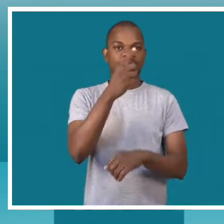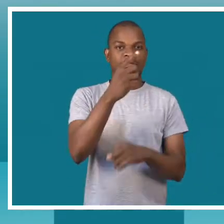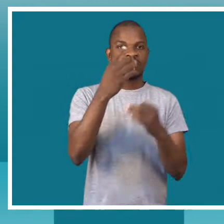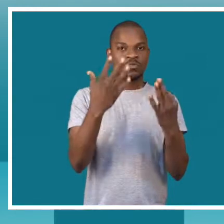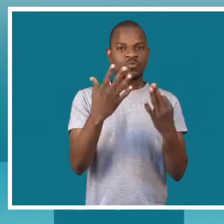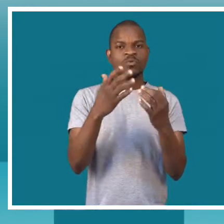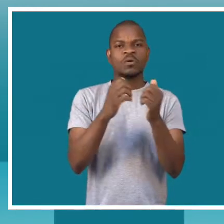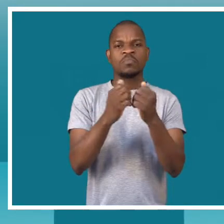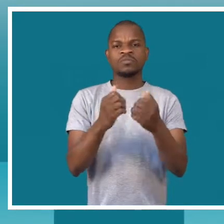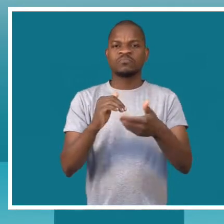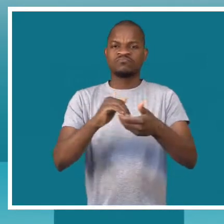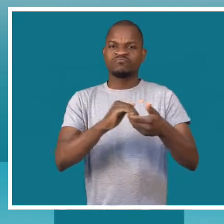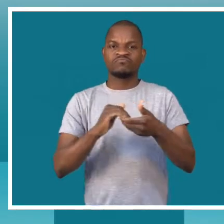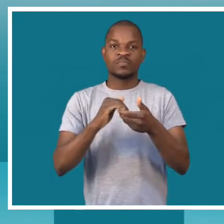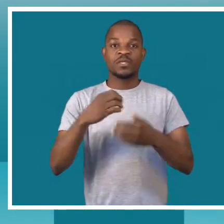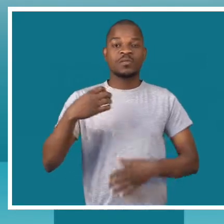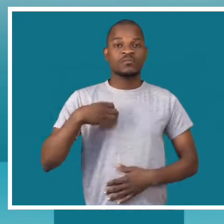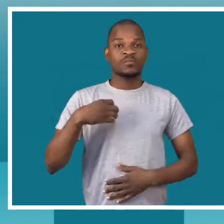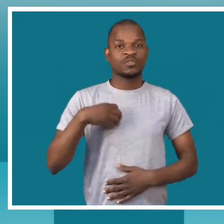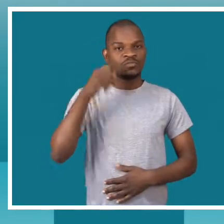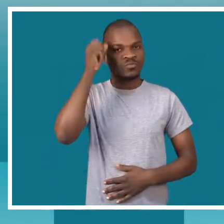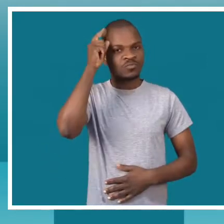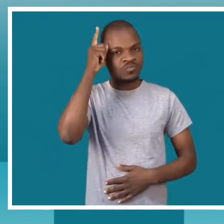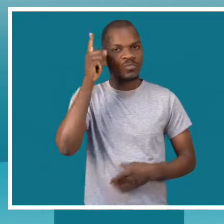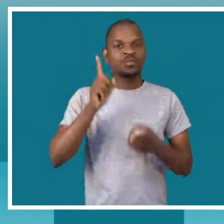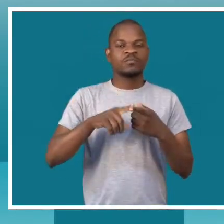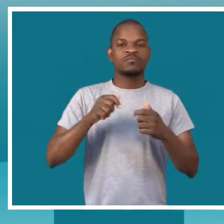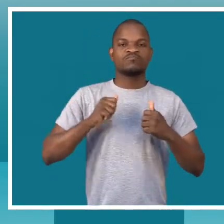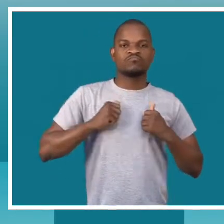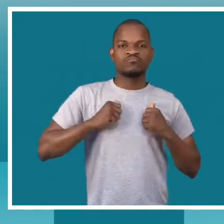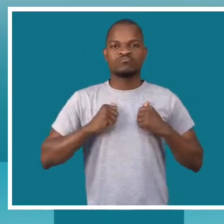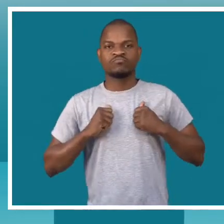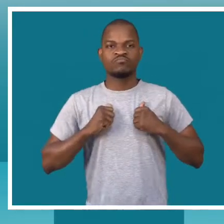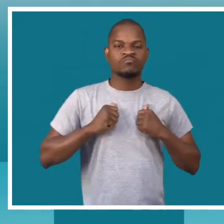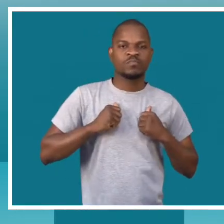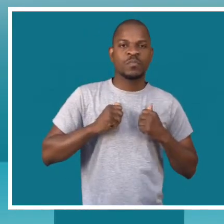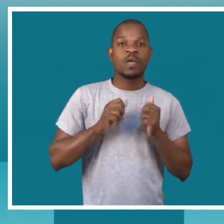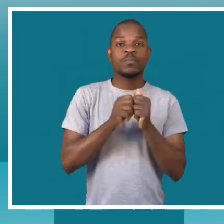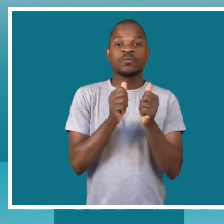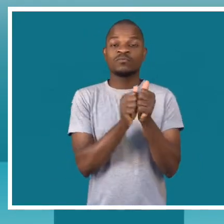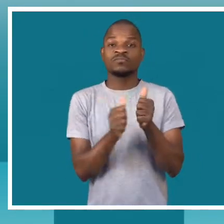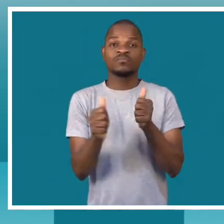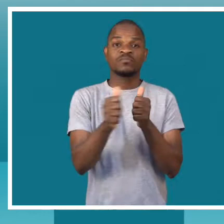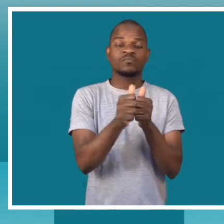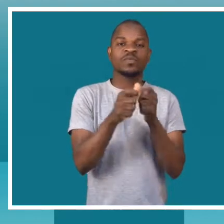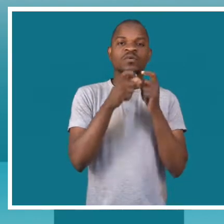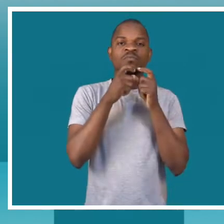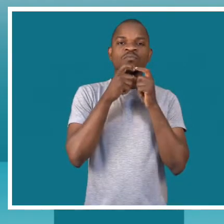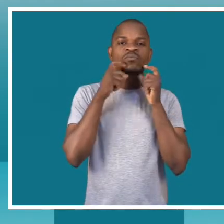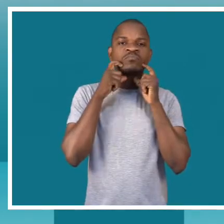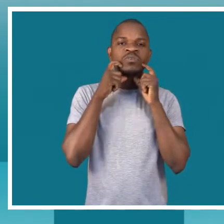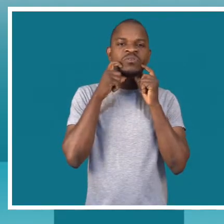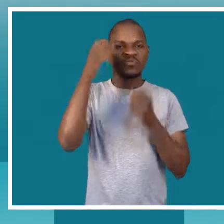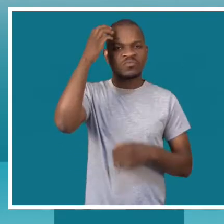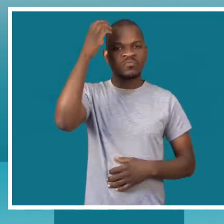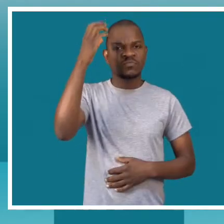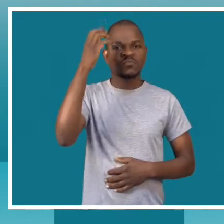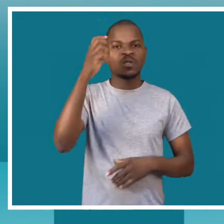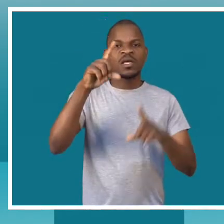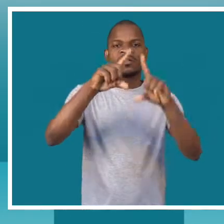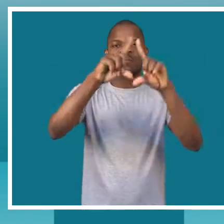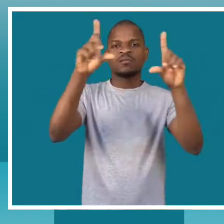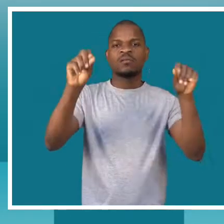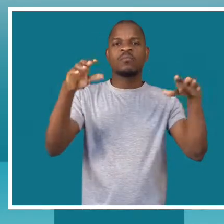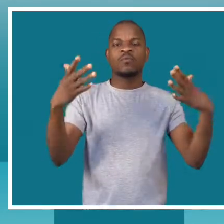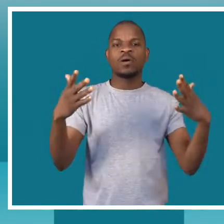realiza-se em parceria com o Ministério da Cultura e Turismo, em representação do Governo de Moçambique, sobre o